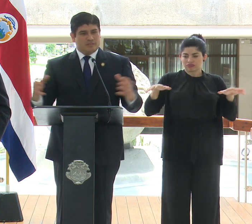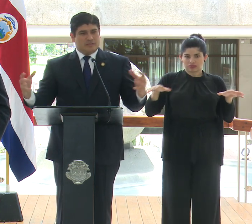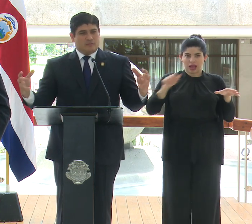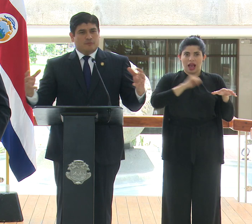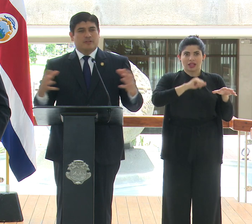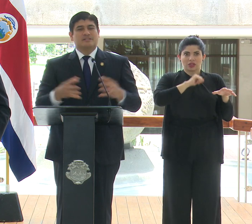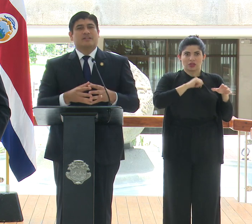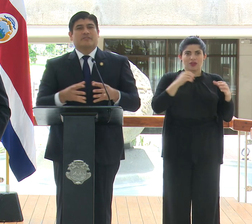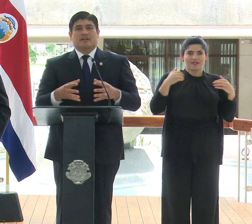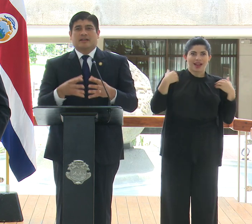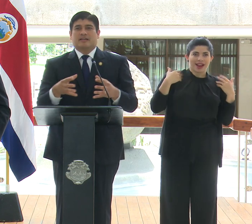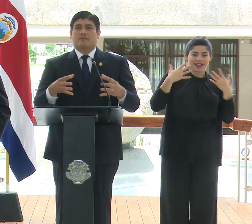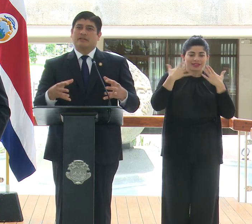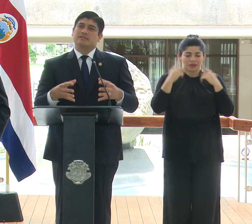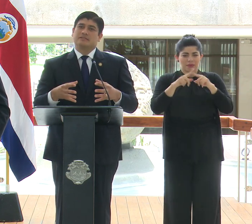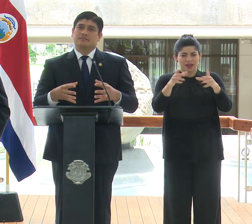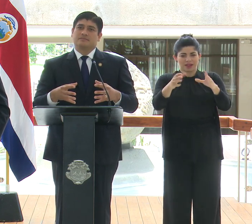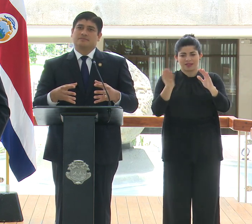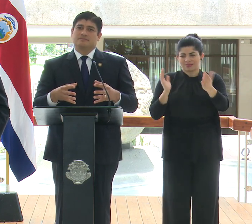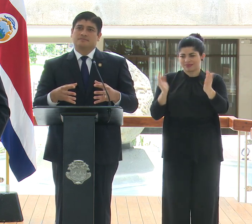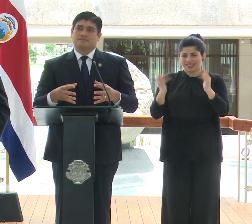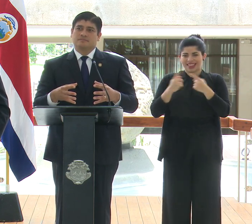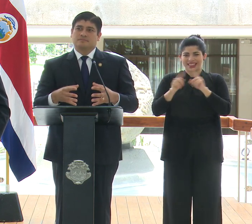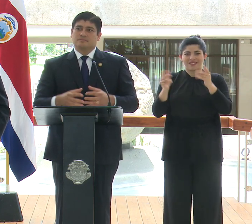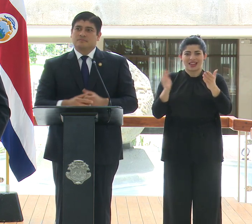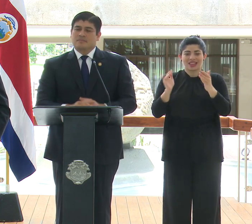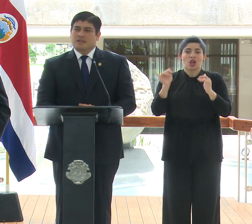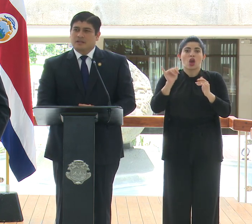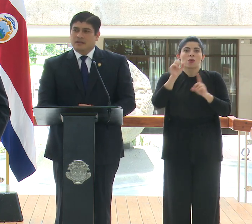que era como esa confluencia de la realidad del país.